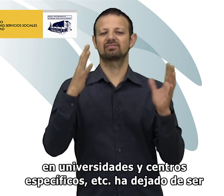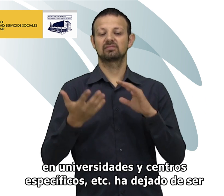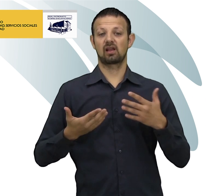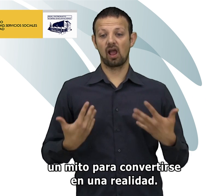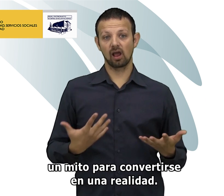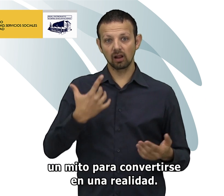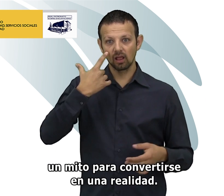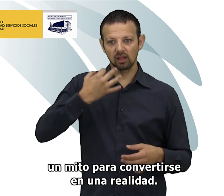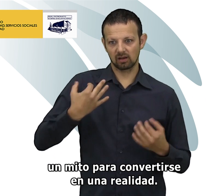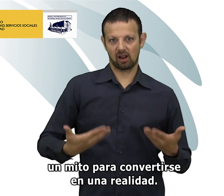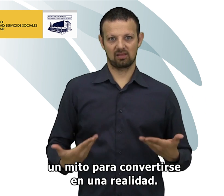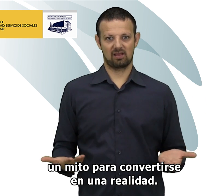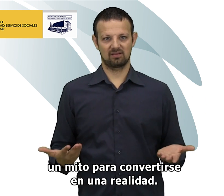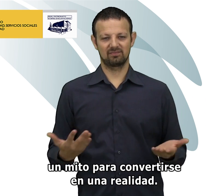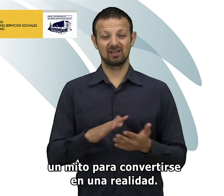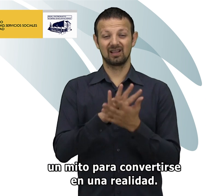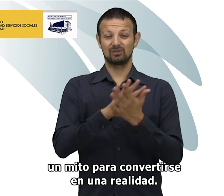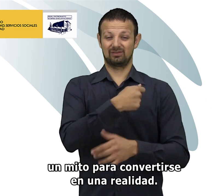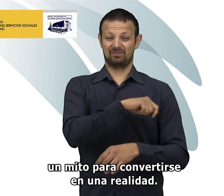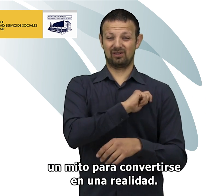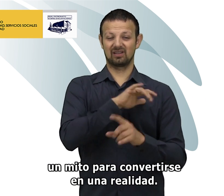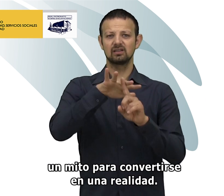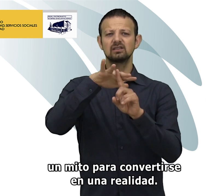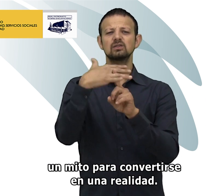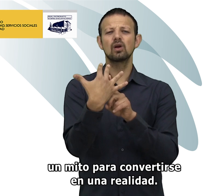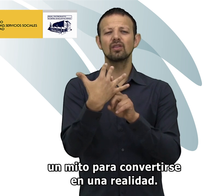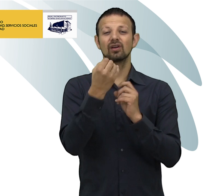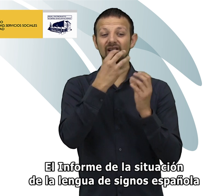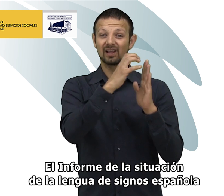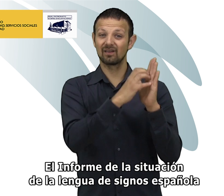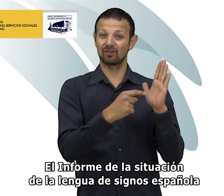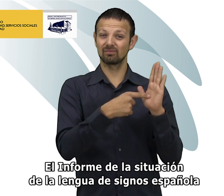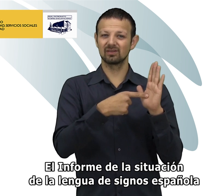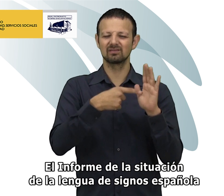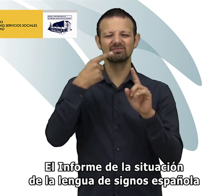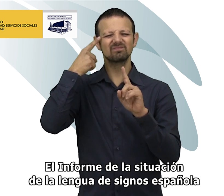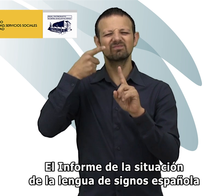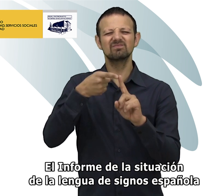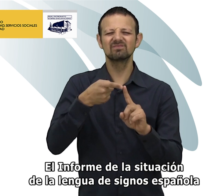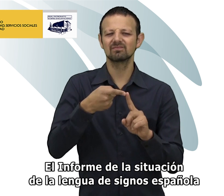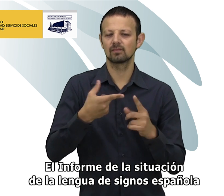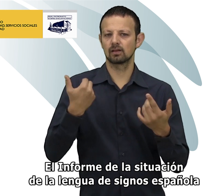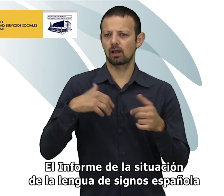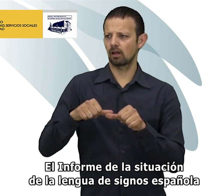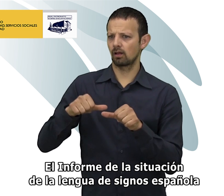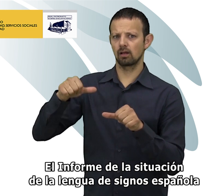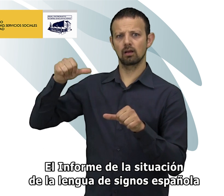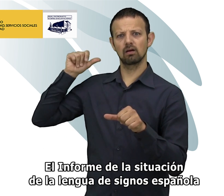ha dejado de ser un mito para convertirse en una realidad. El informe de la situación de la lengua de signos